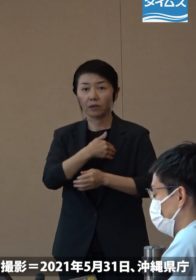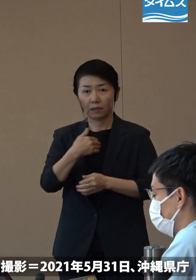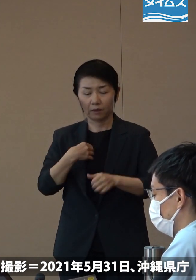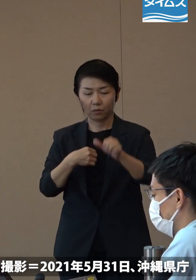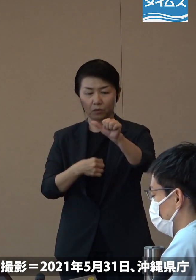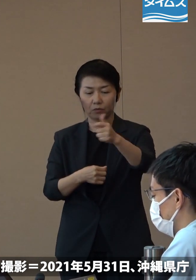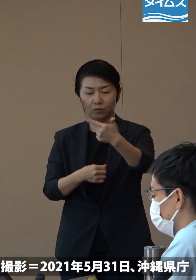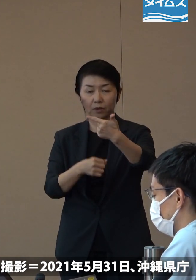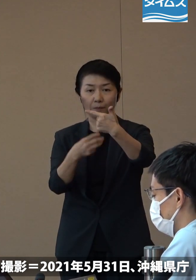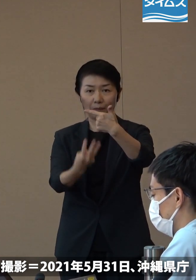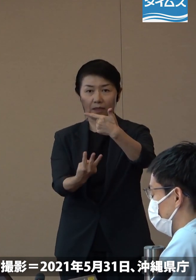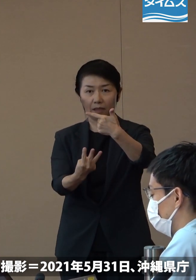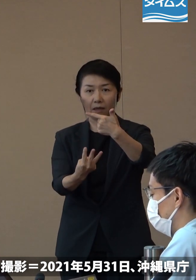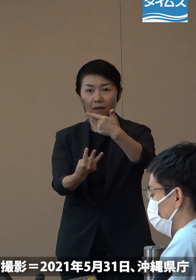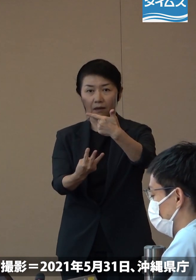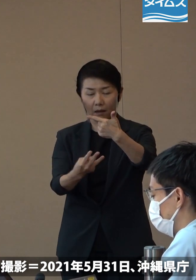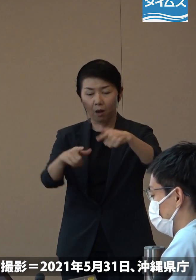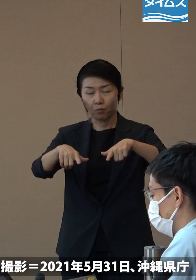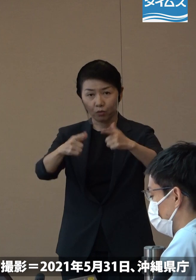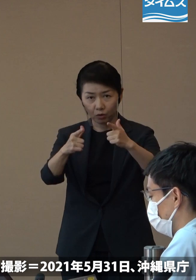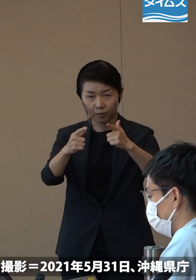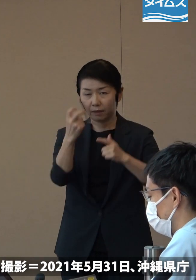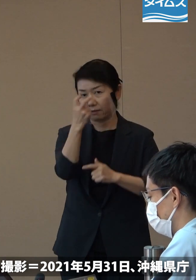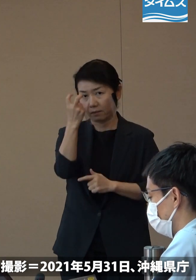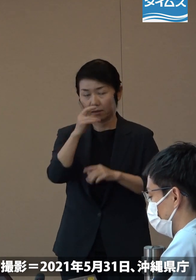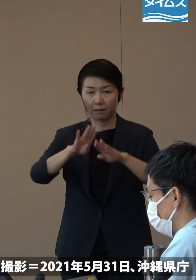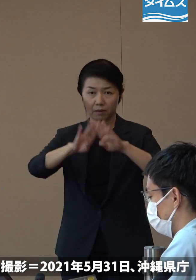月曜日から検査を始めます。